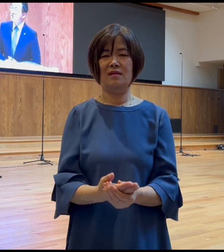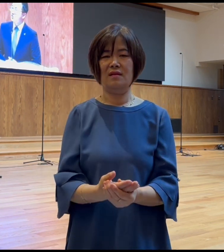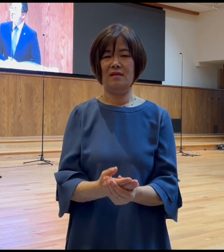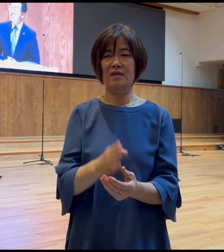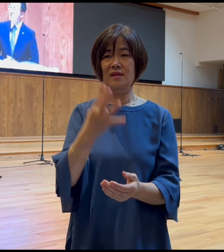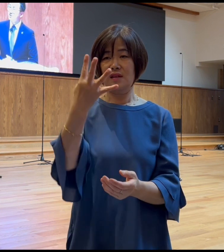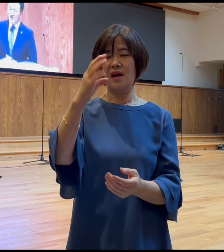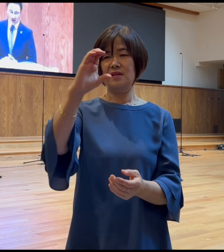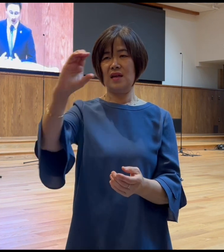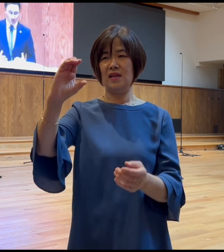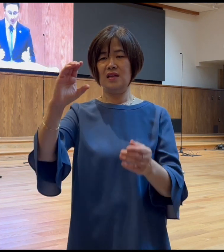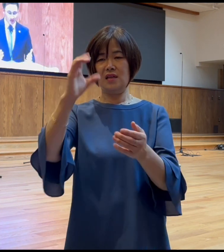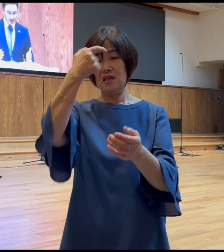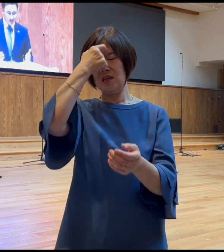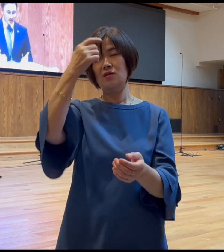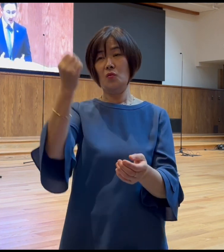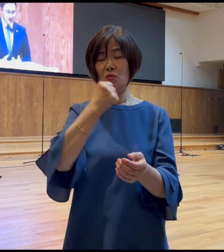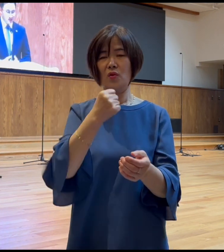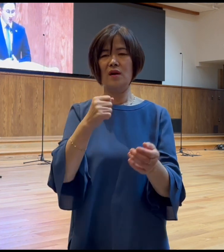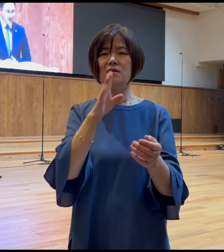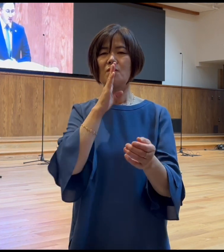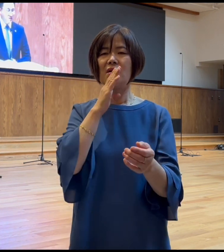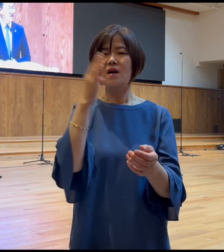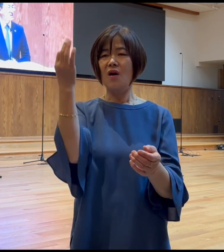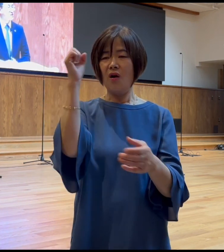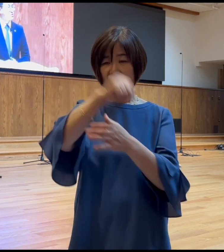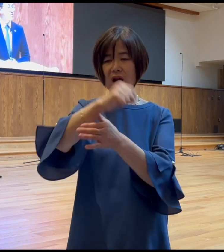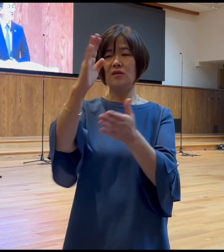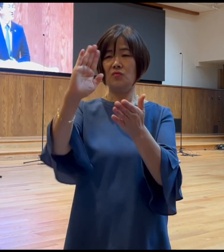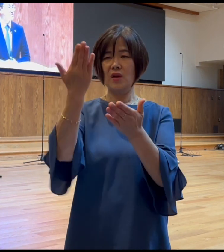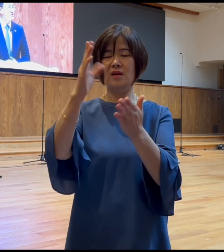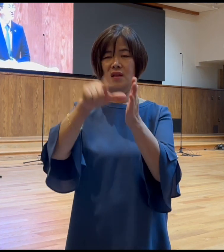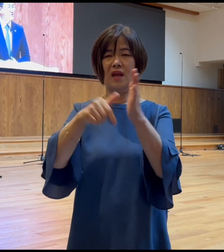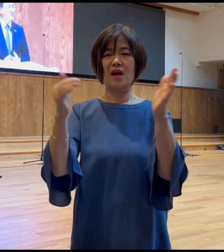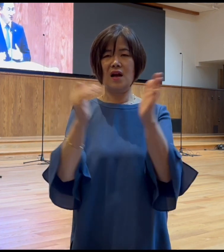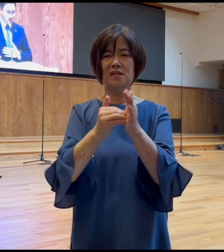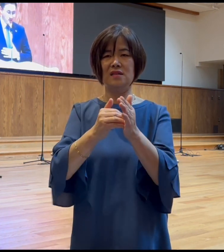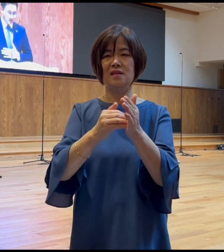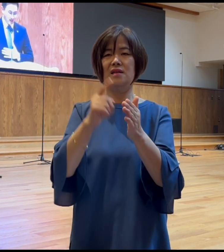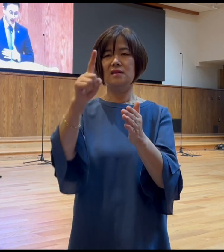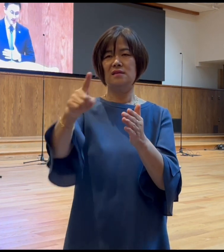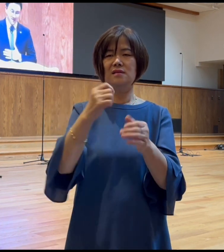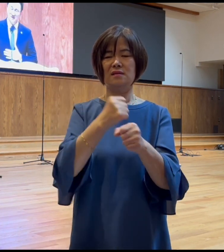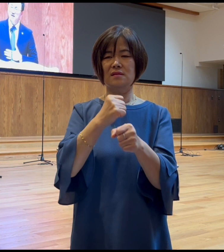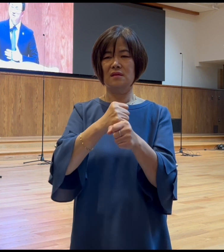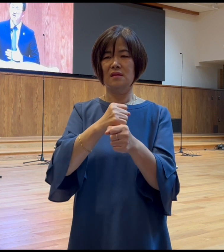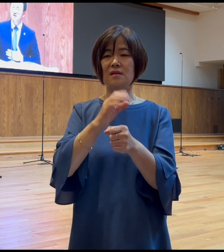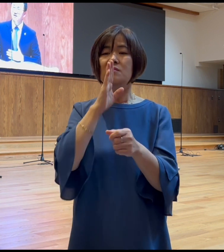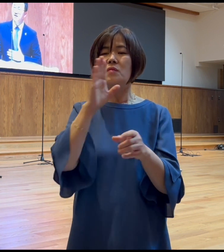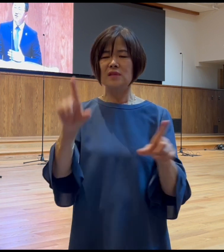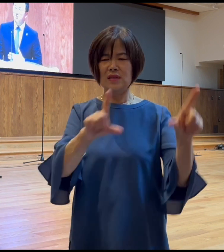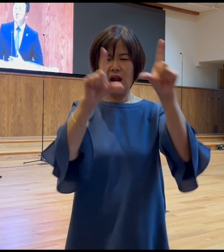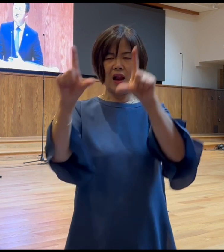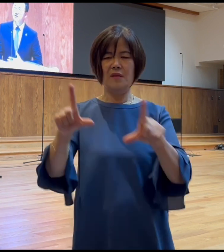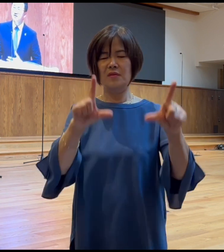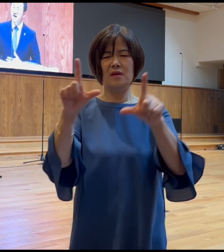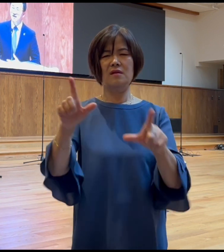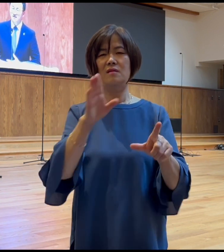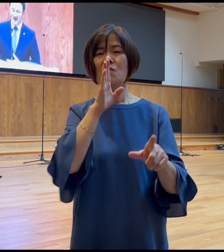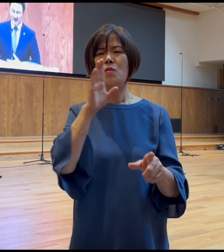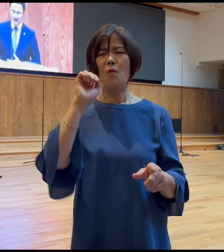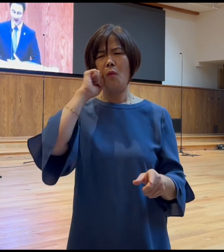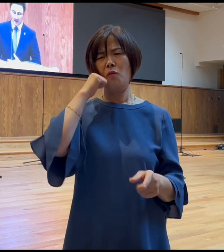4세기 기독교가 공인될 때까지 로마 제국 아래의 그리스도인들 그 정체성으로 살아가는 삶이